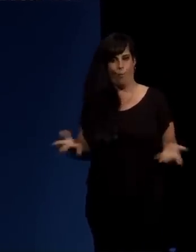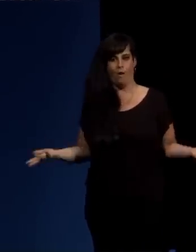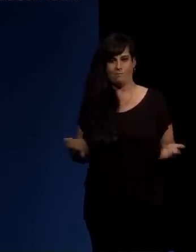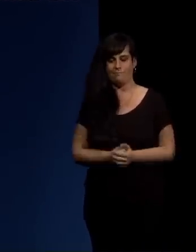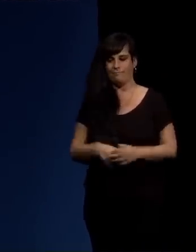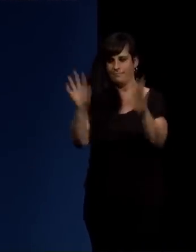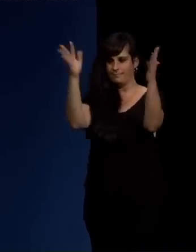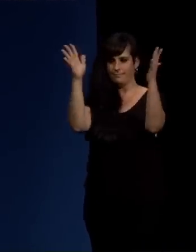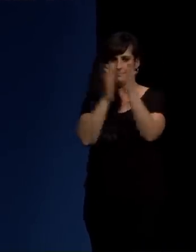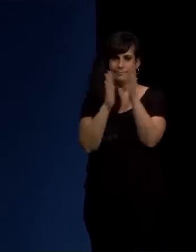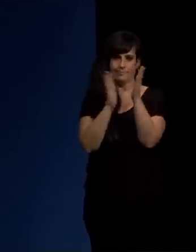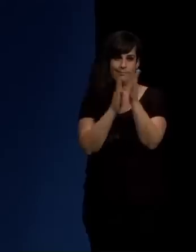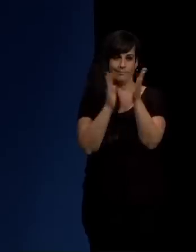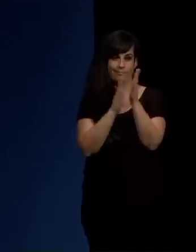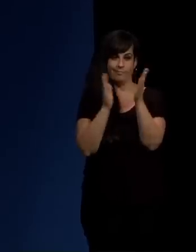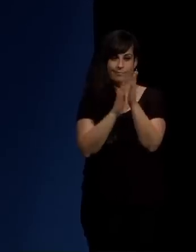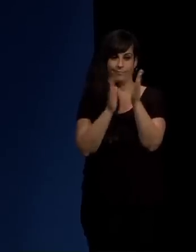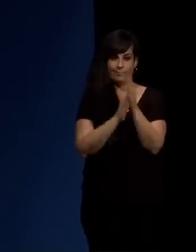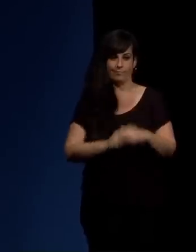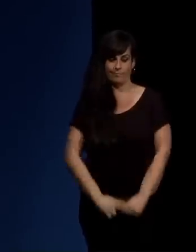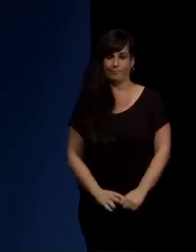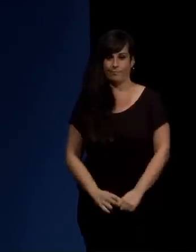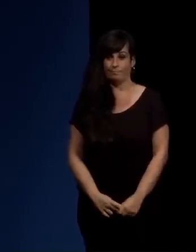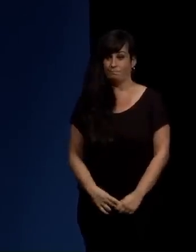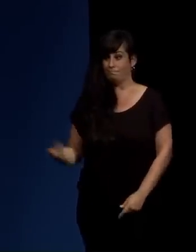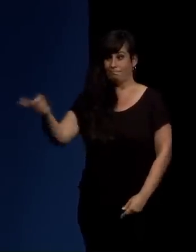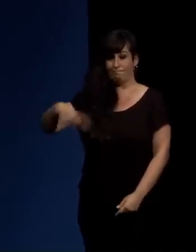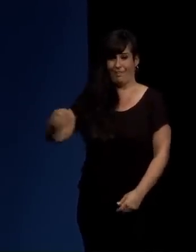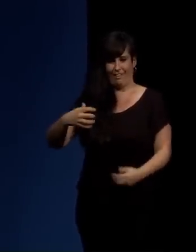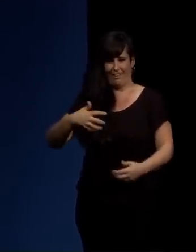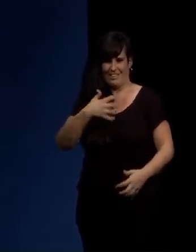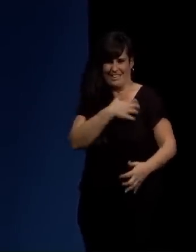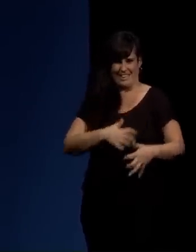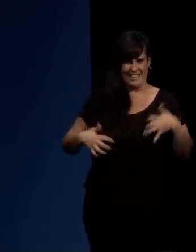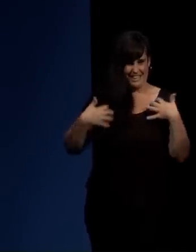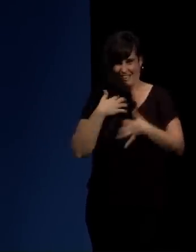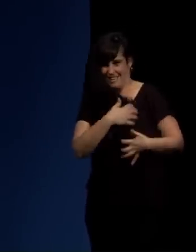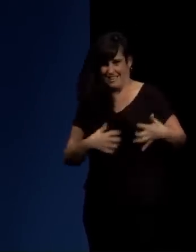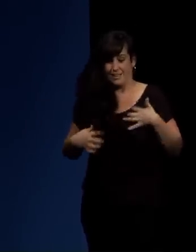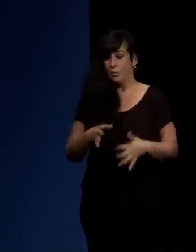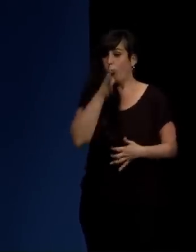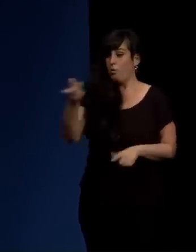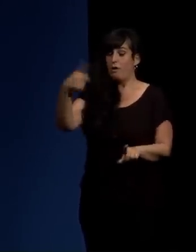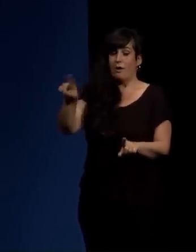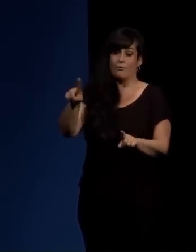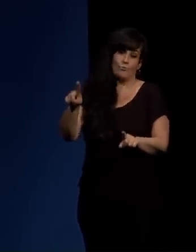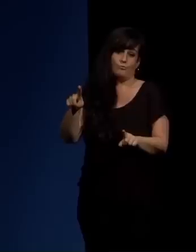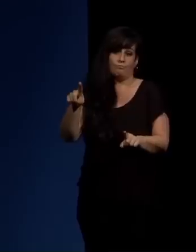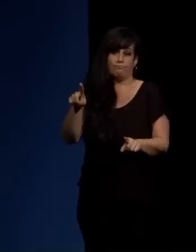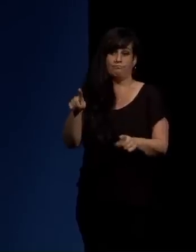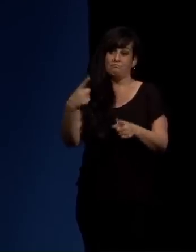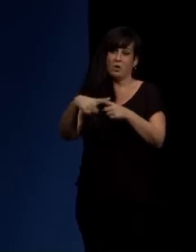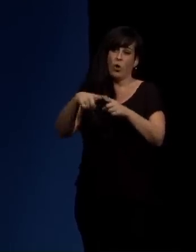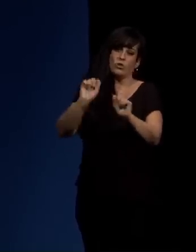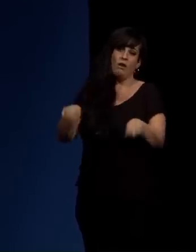porque Para eles, o estado natural das cousas é estar no